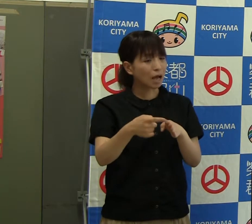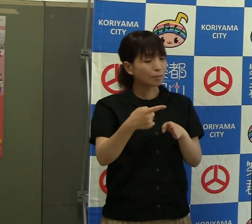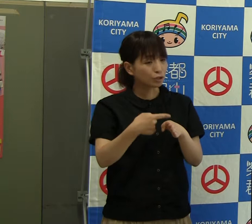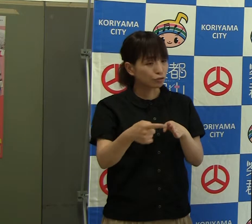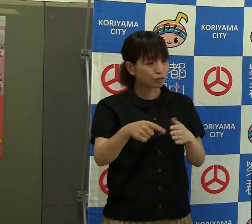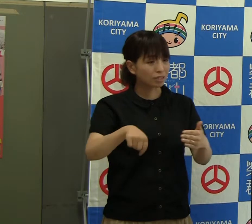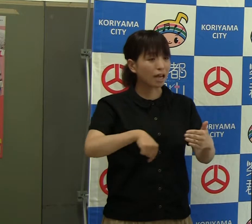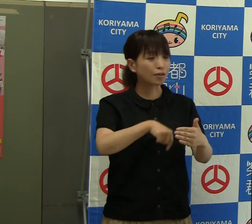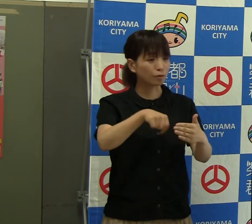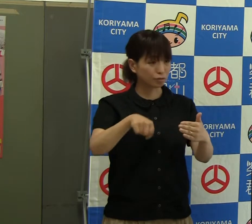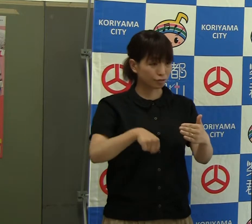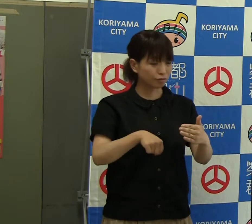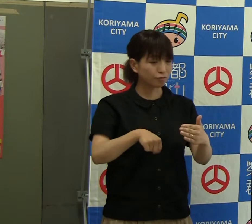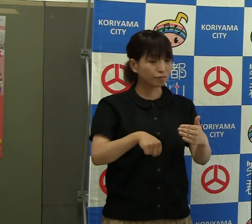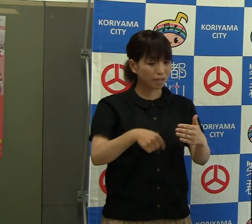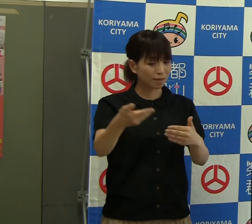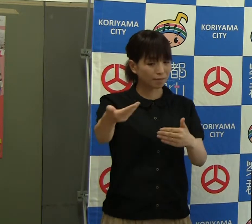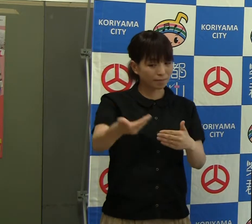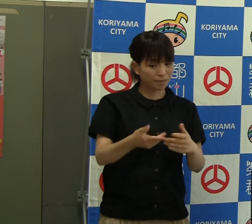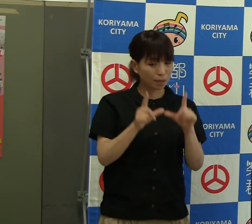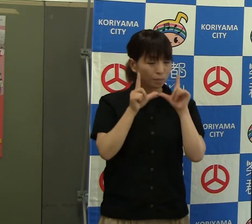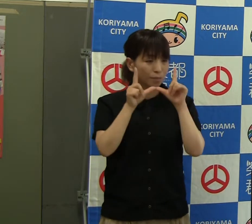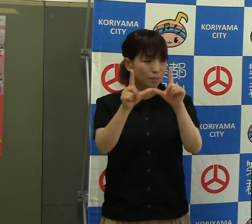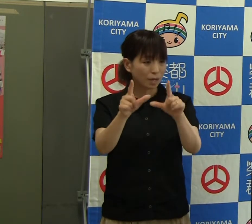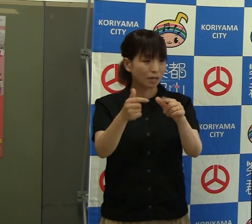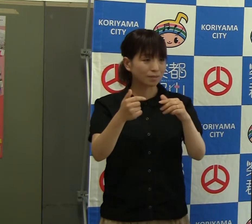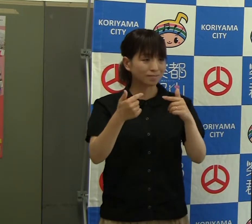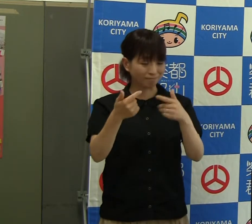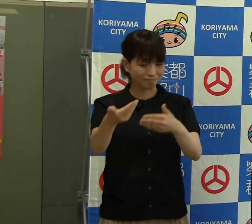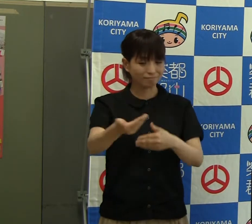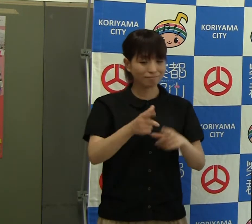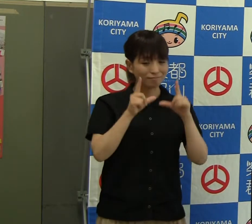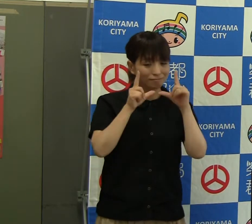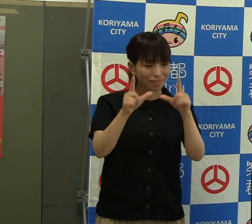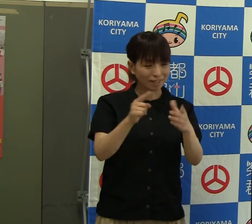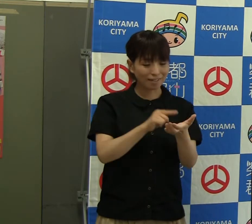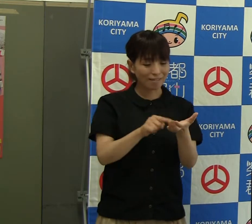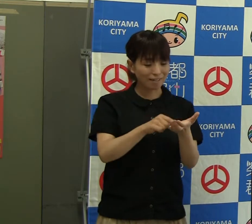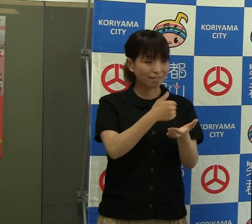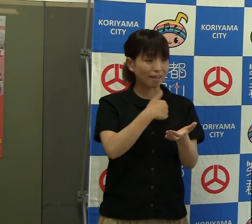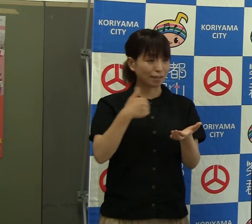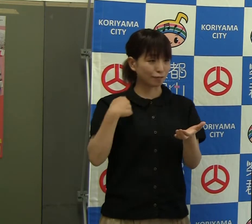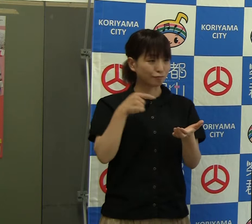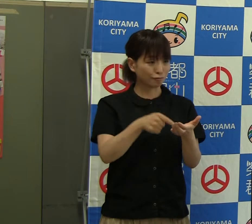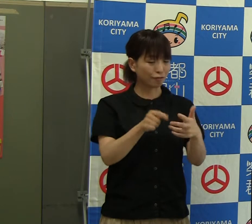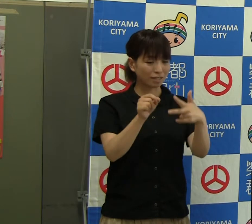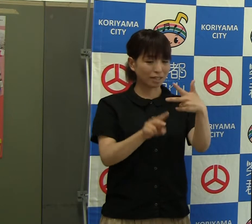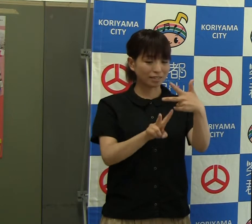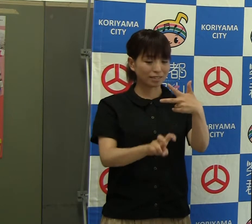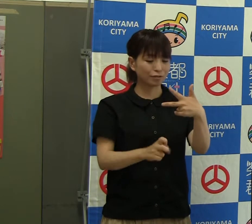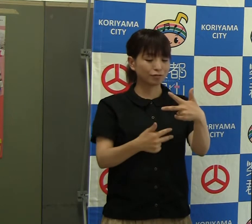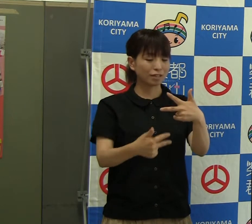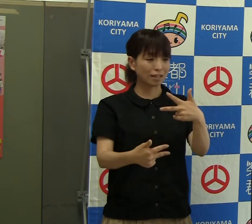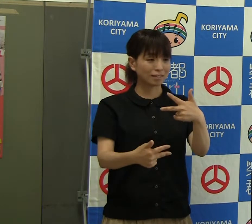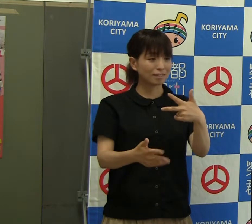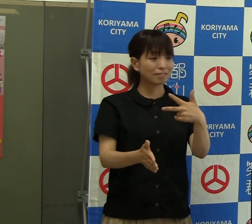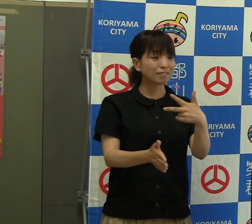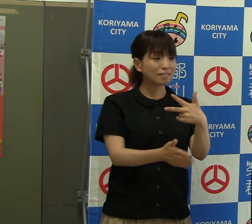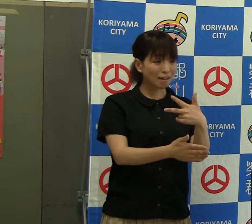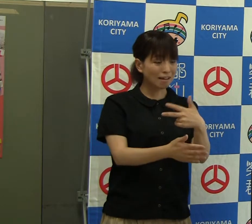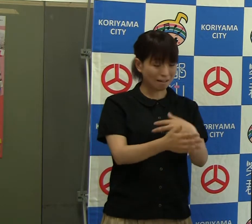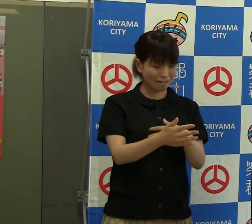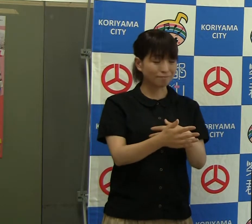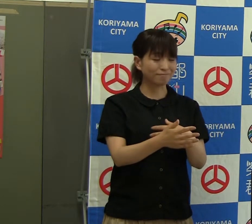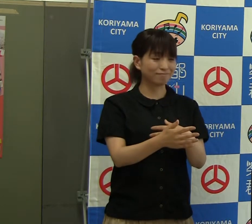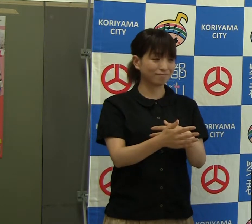について AI で、お答えするサービスを、7月27日今週の金曜日